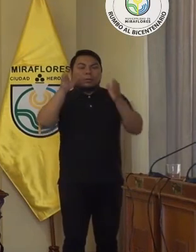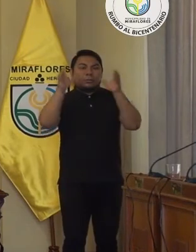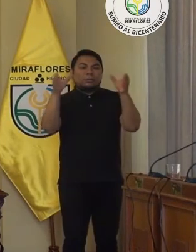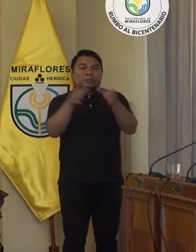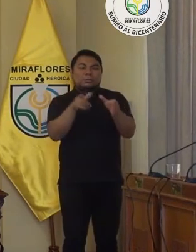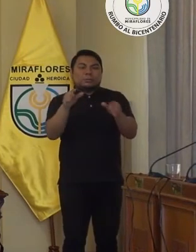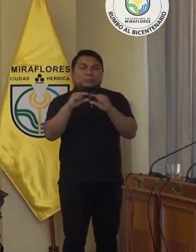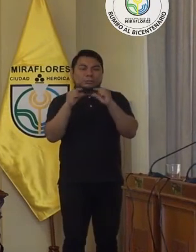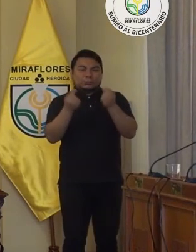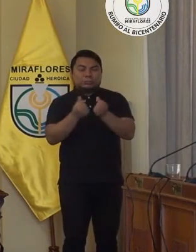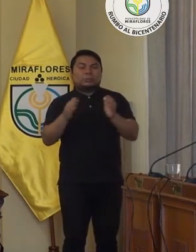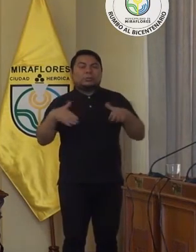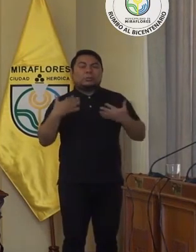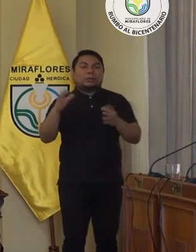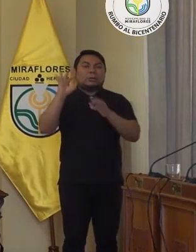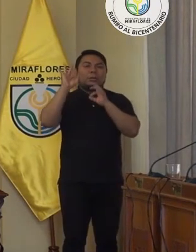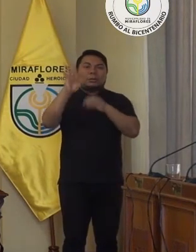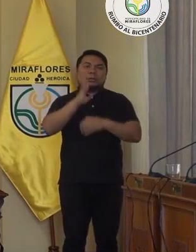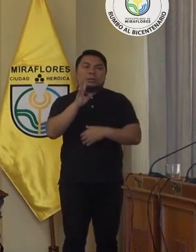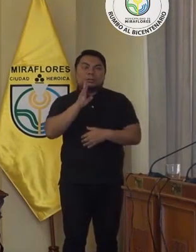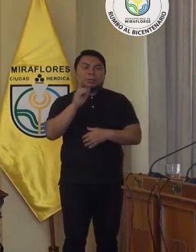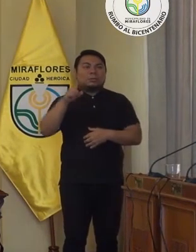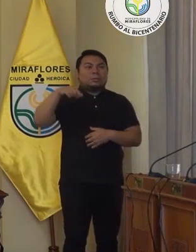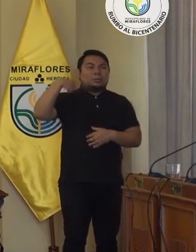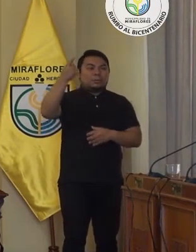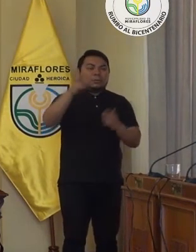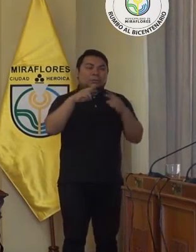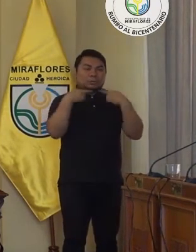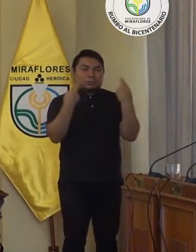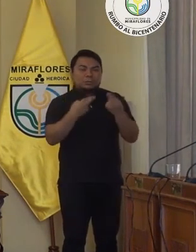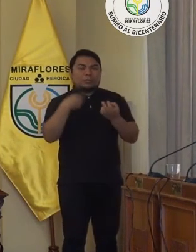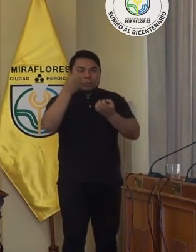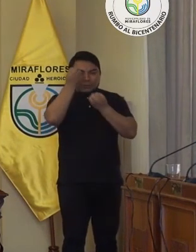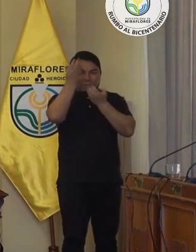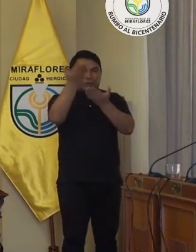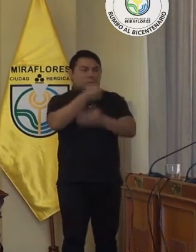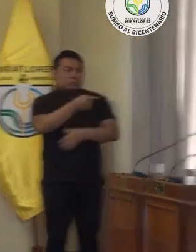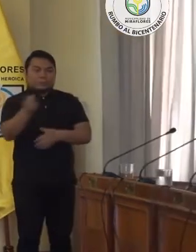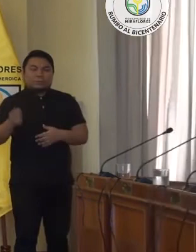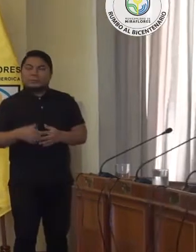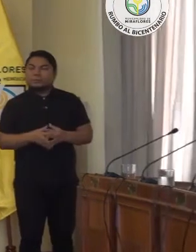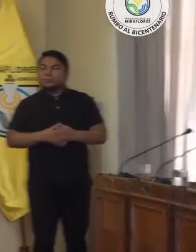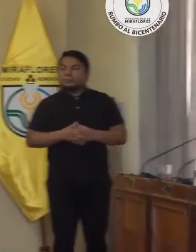dicha comisión, para exponer, y en la próxima sesión daré el informe correspondiente.